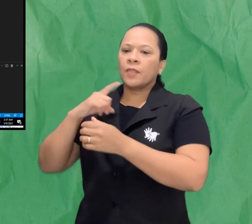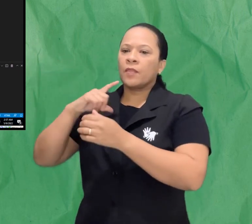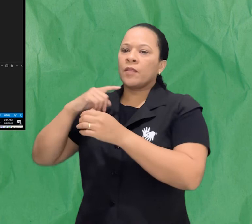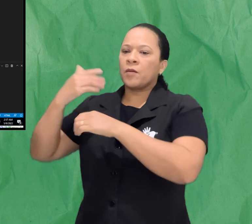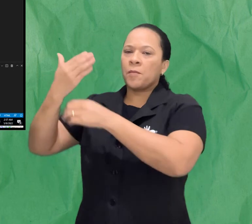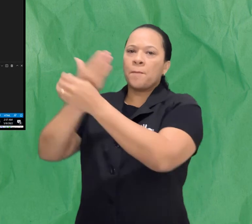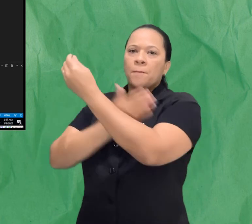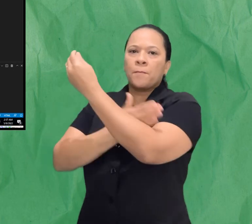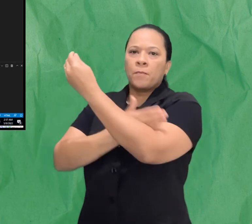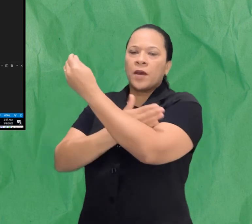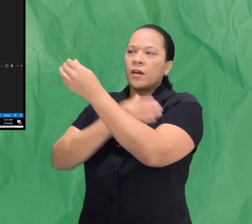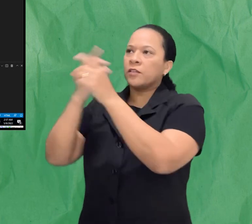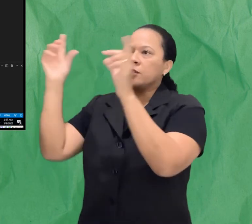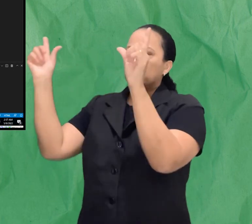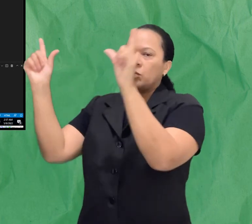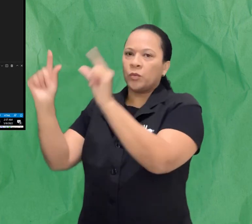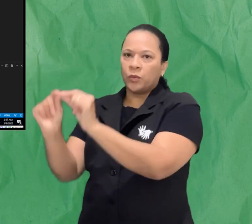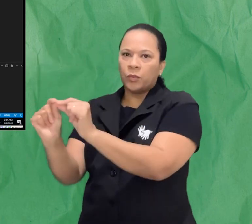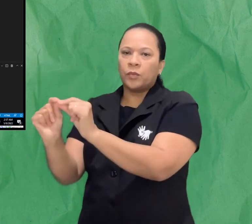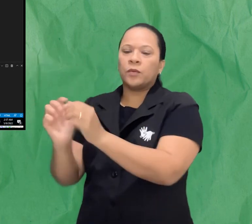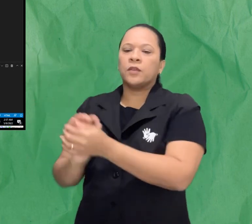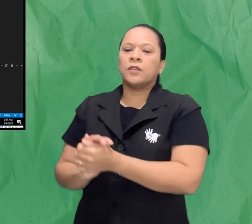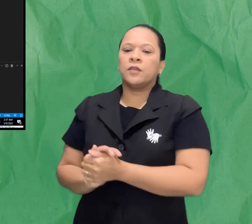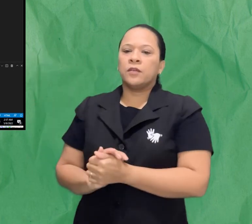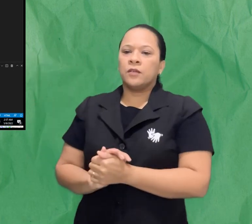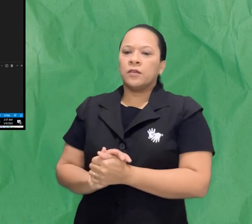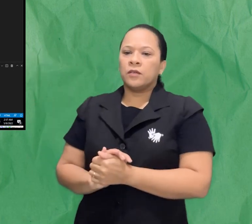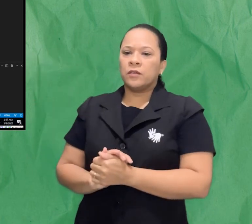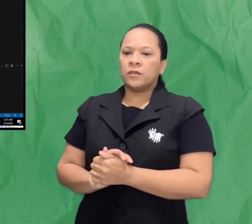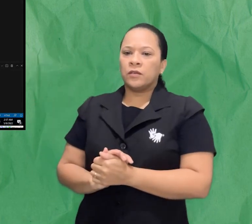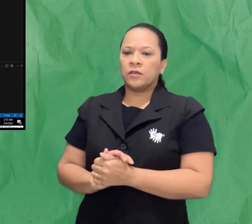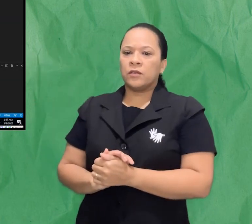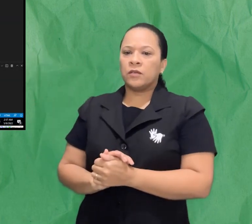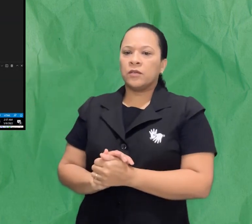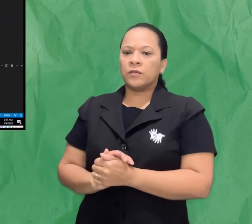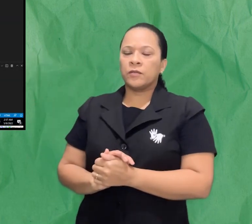Fechar a pasta. Salvar.